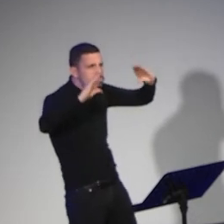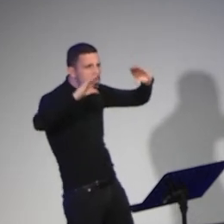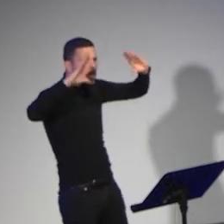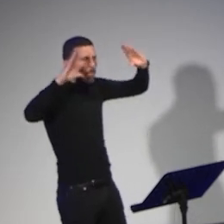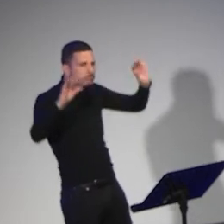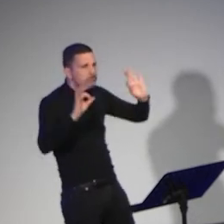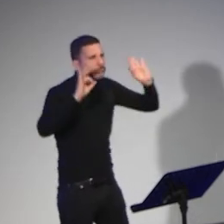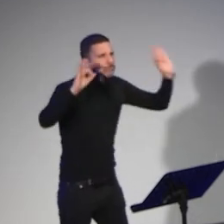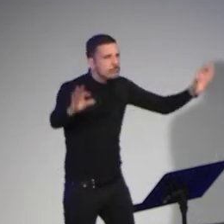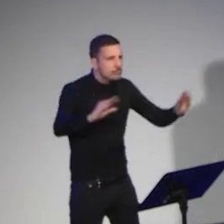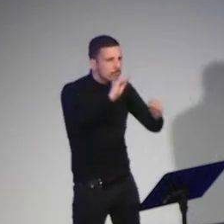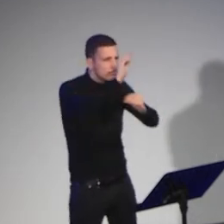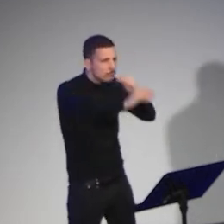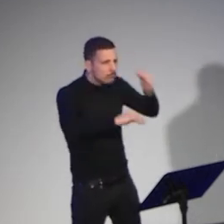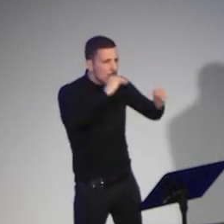rebours.